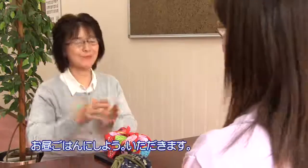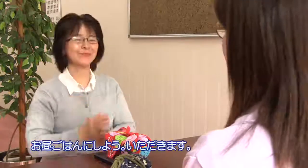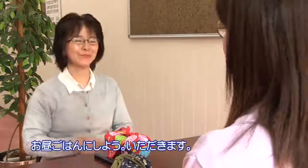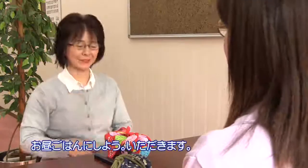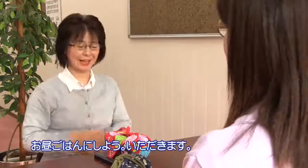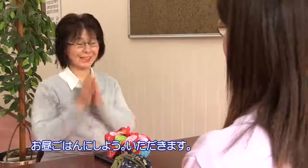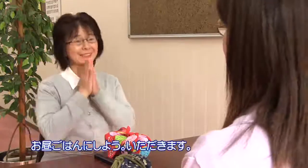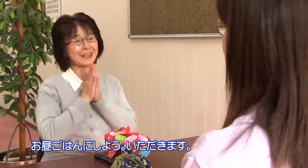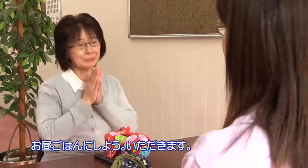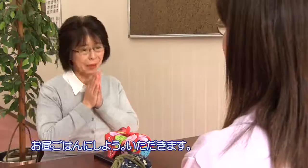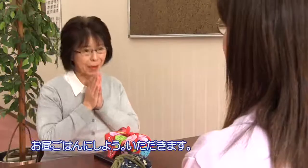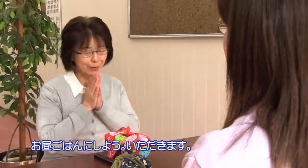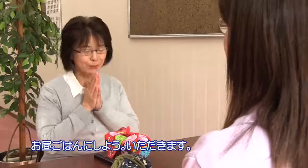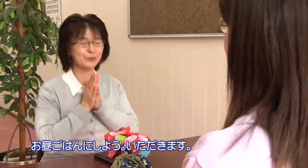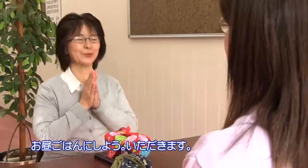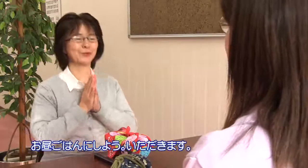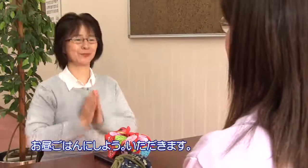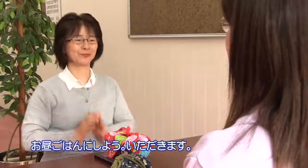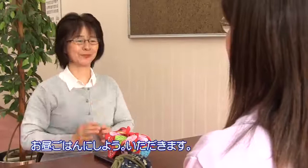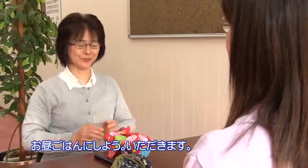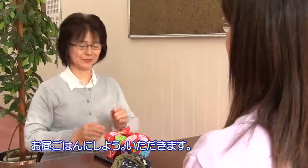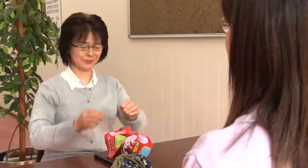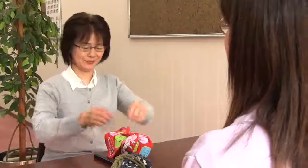お昼食べをいただきます